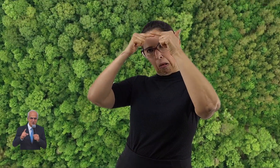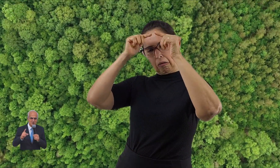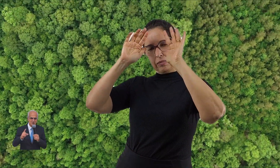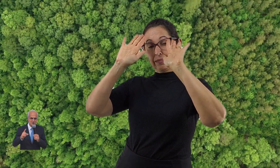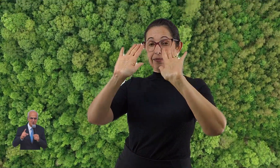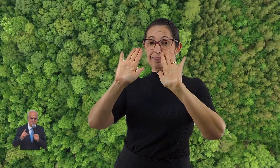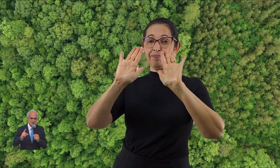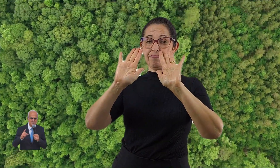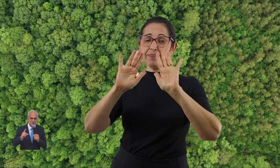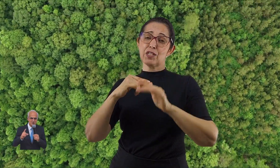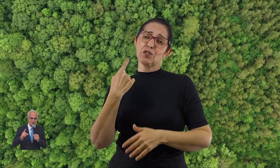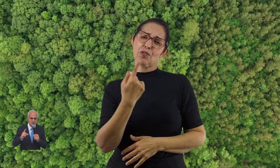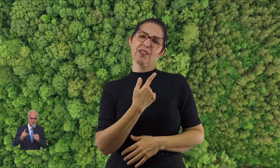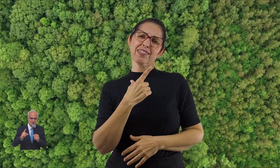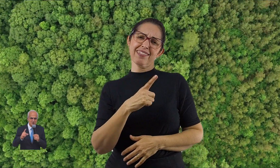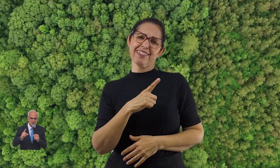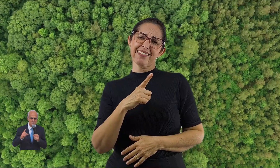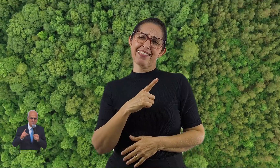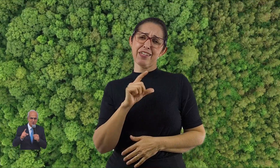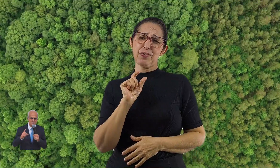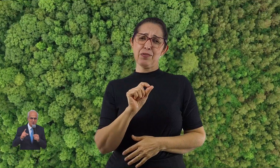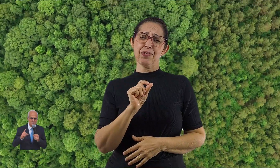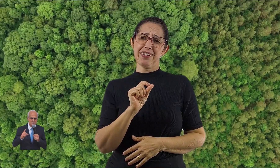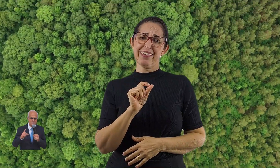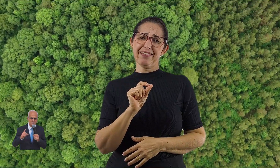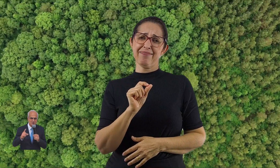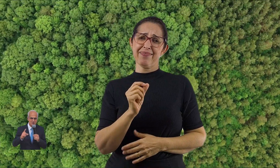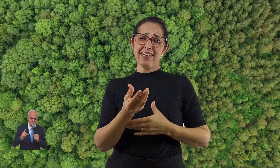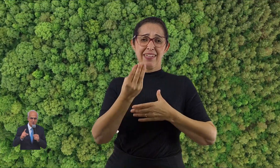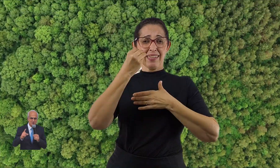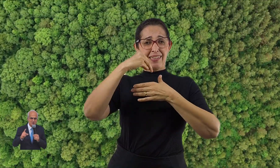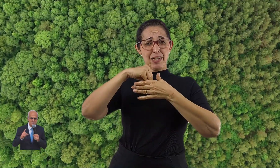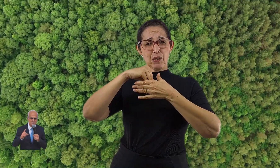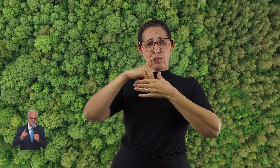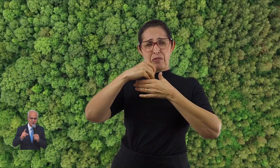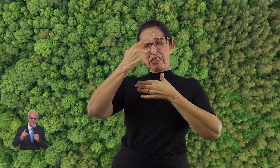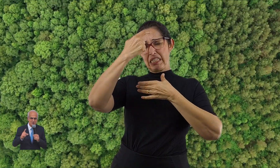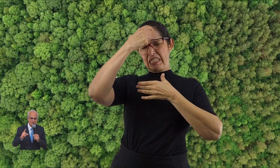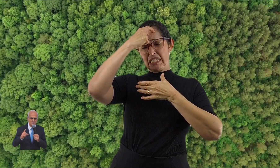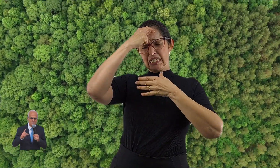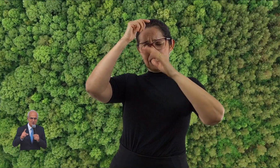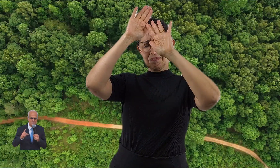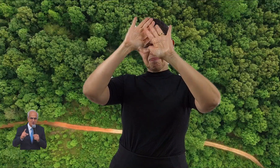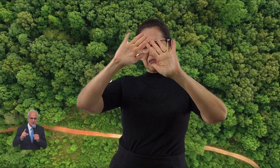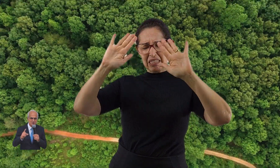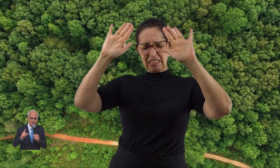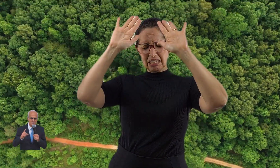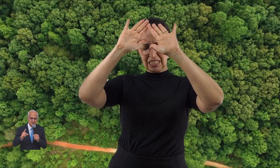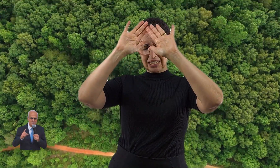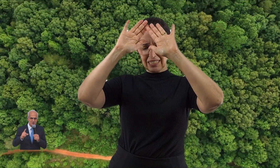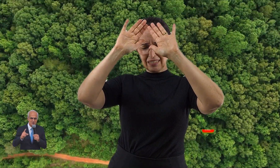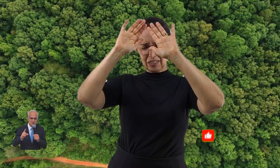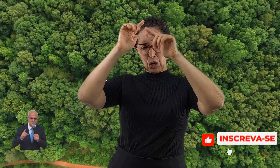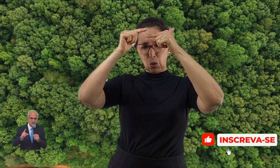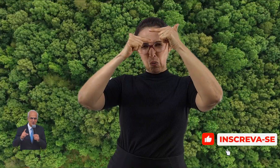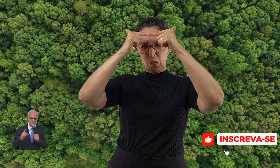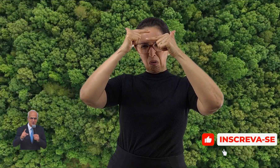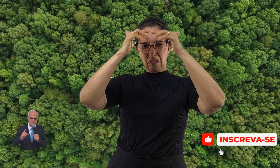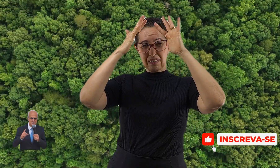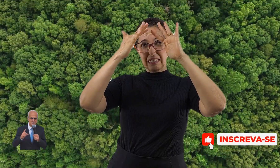grande luta nossa são os nossos pensamentos. É a nossa razão. Essa que é a grande luta do